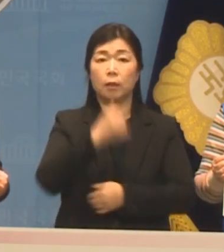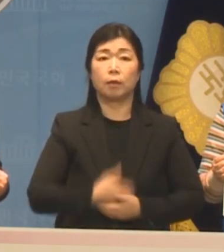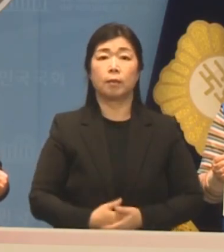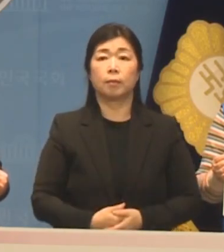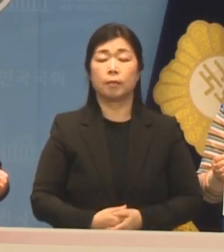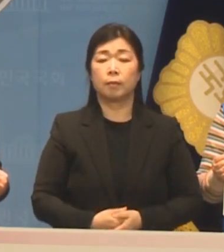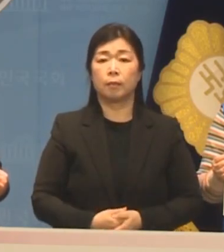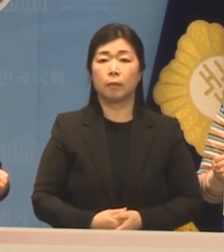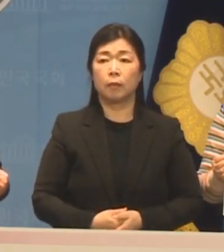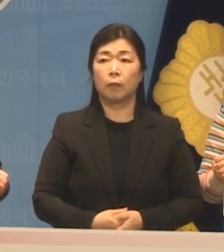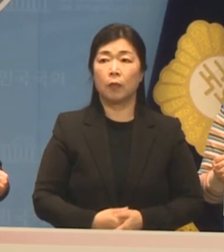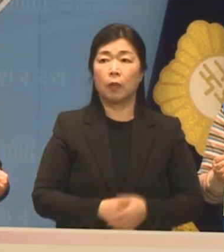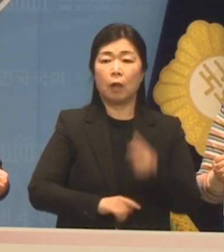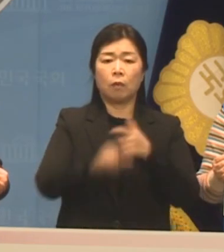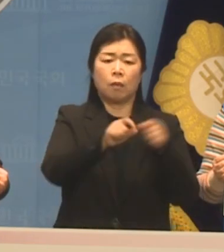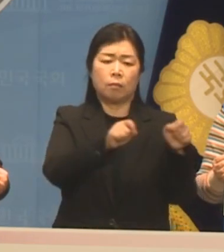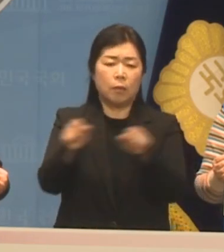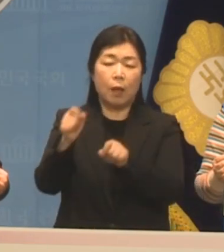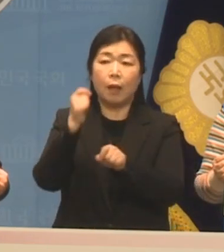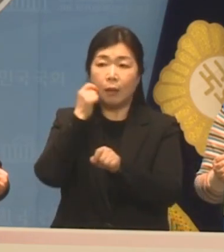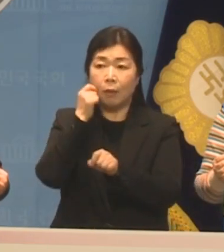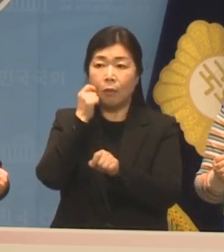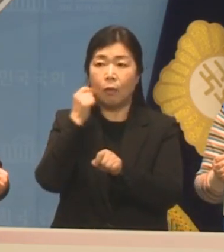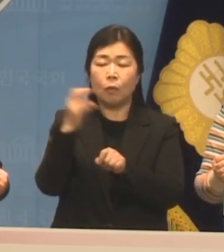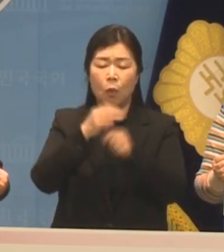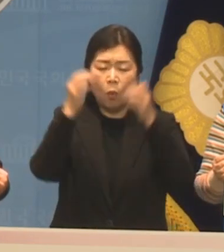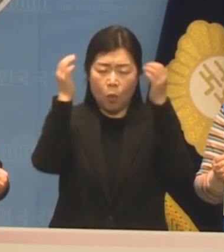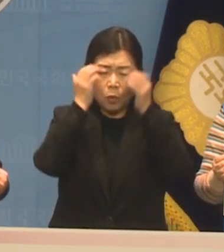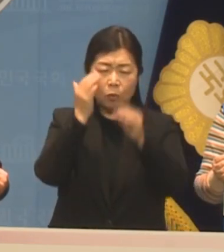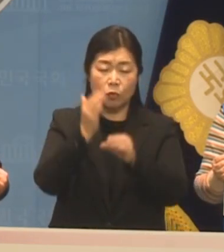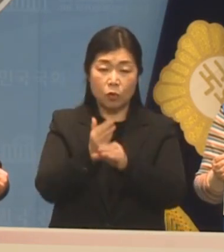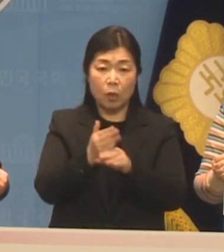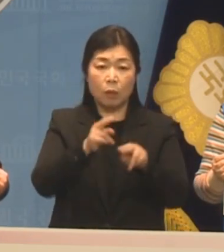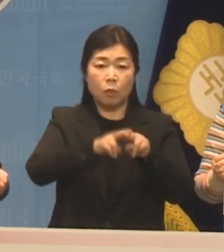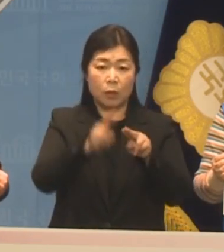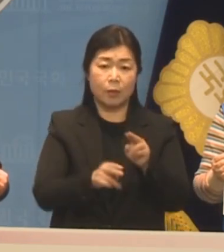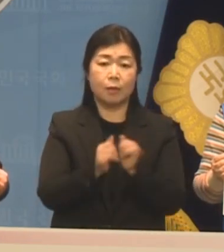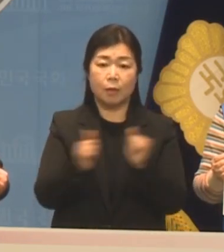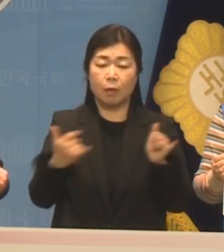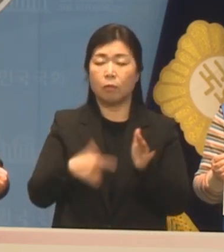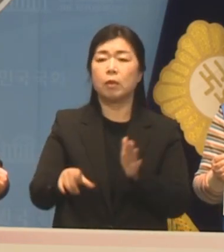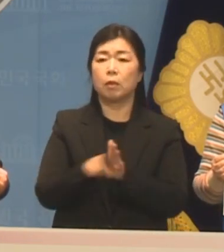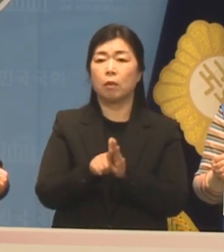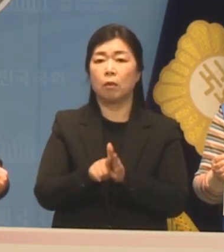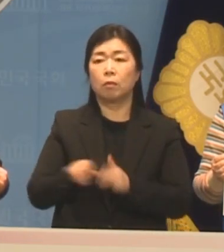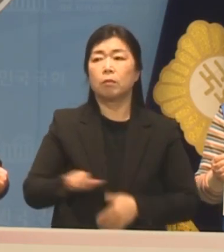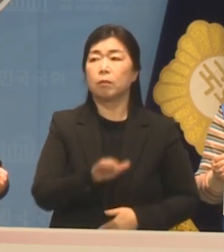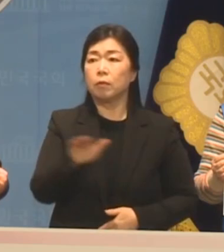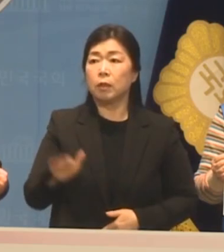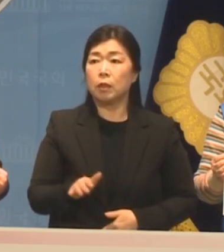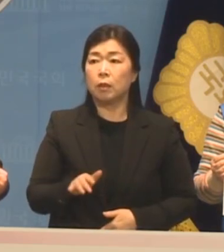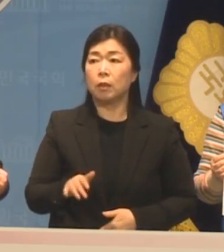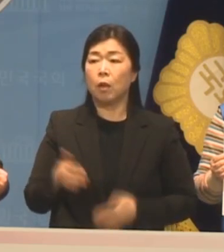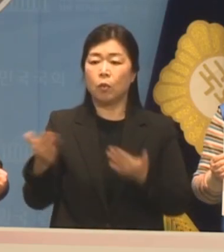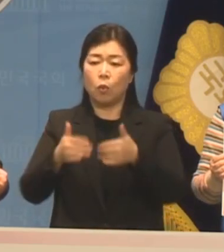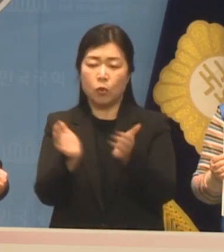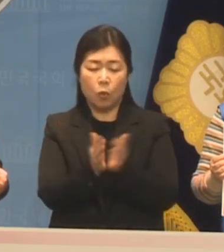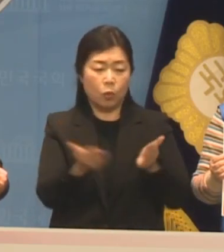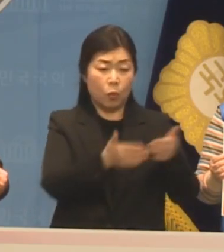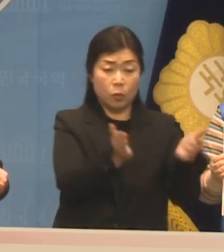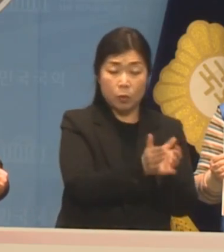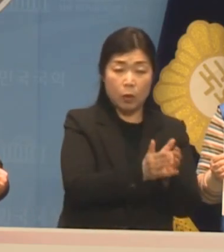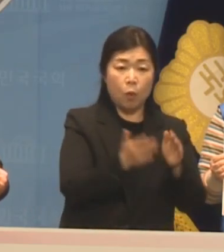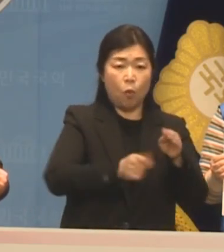더 이상 미룰 수 없고 고통을 당하고 있는 우리 퇴직자들을 위해 우리 양 노조는